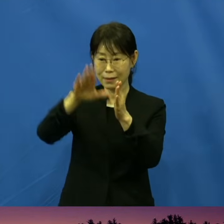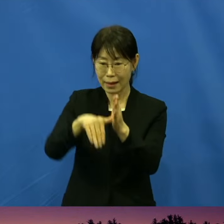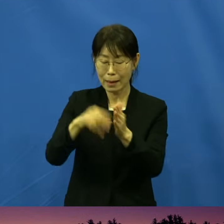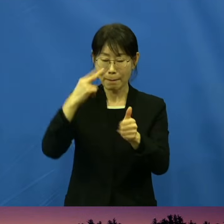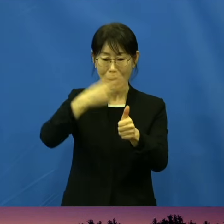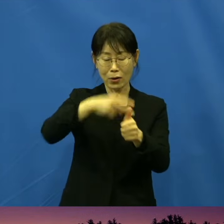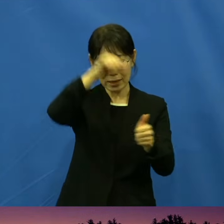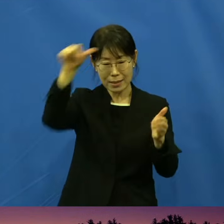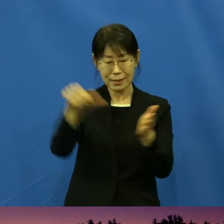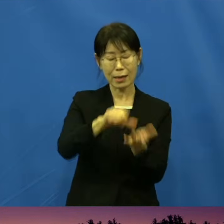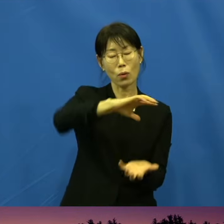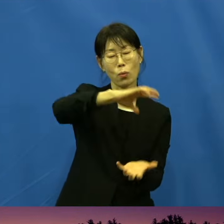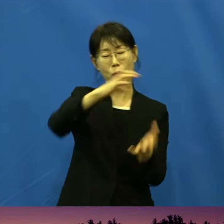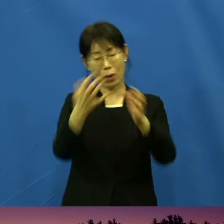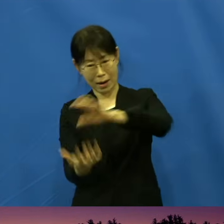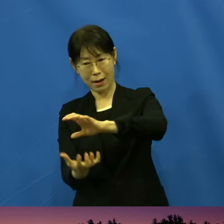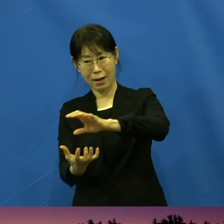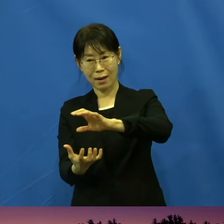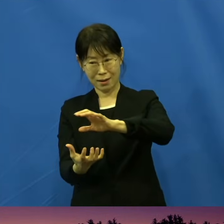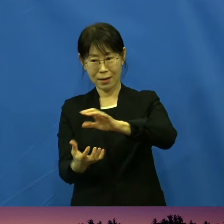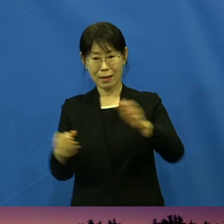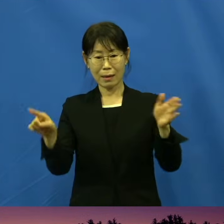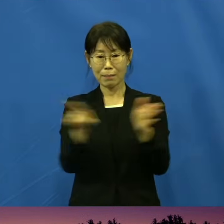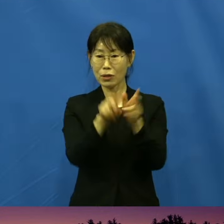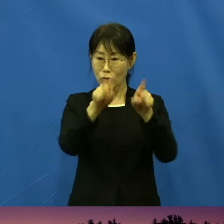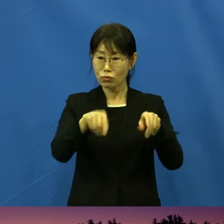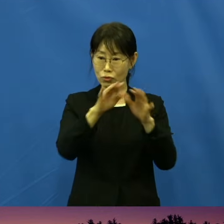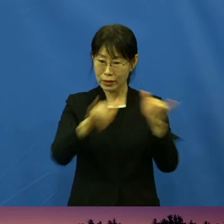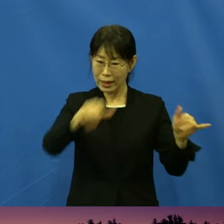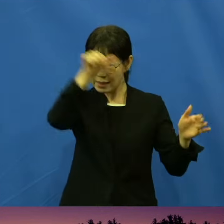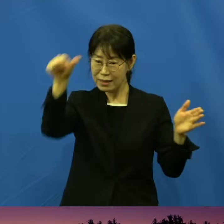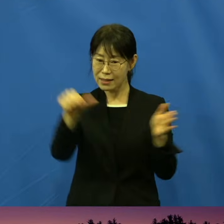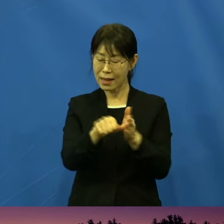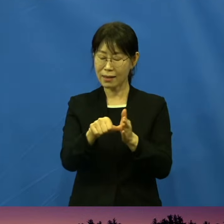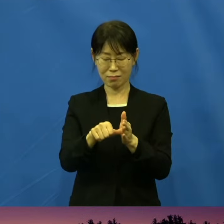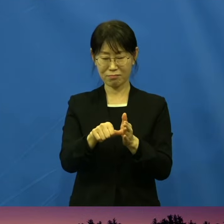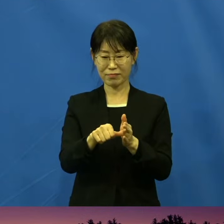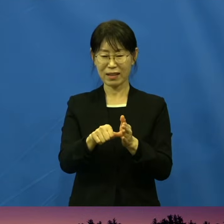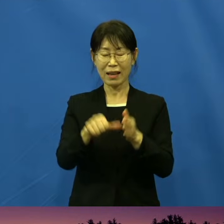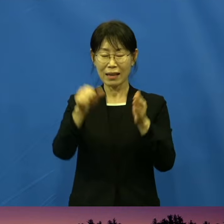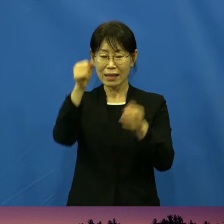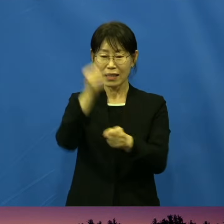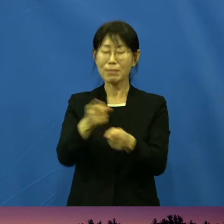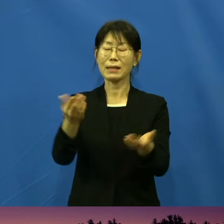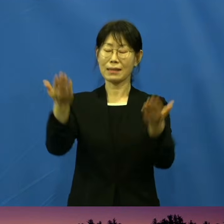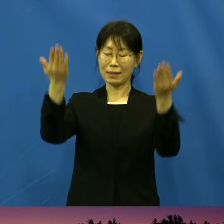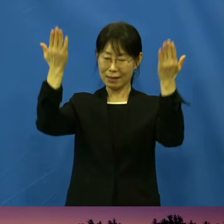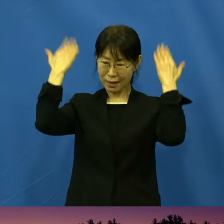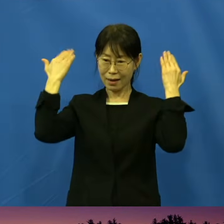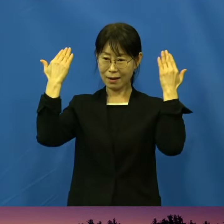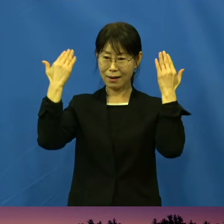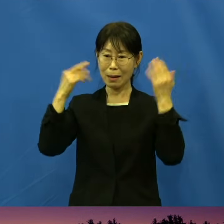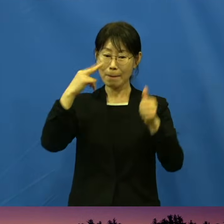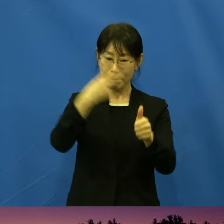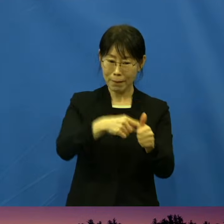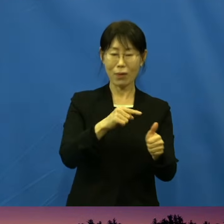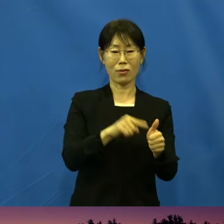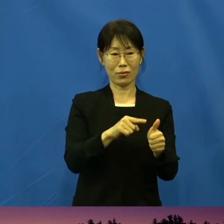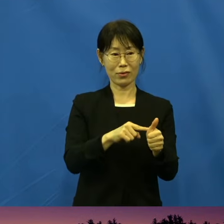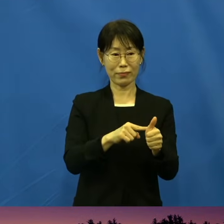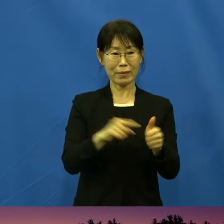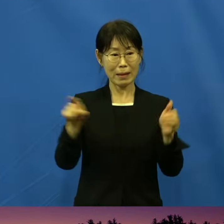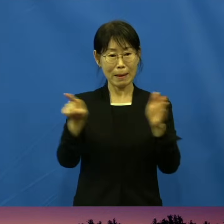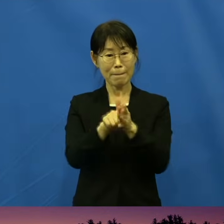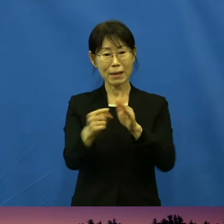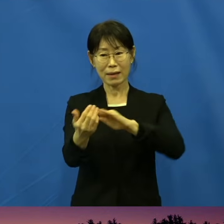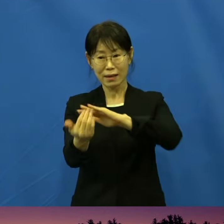뒤집어졌어요. 이전 것은 다 지나가 버린 거죠. 그래서 바울은 그 이전에 엄청난 일들이